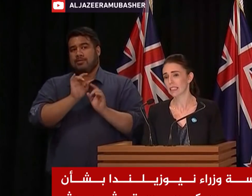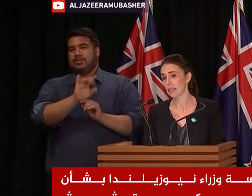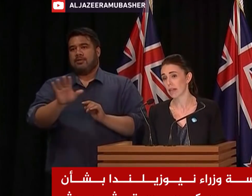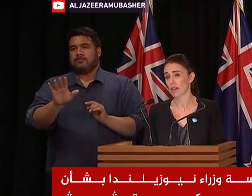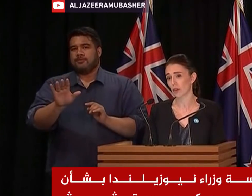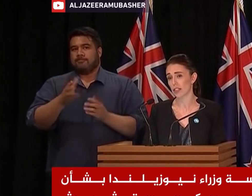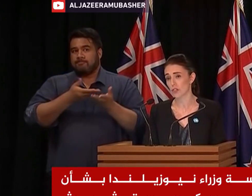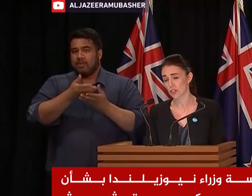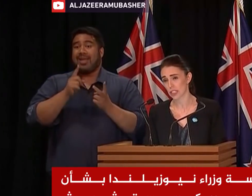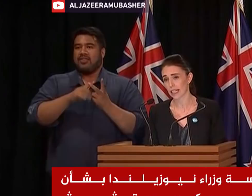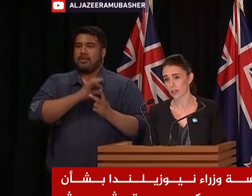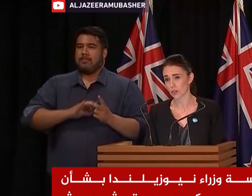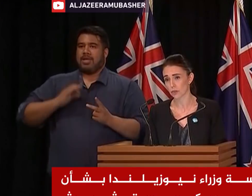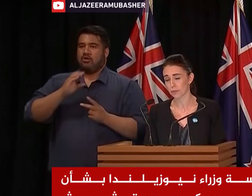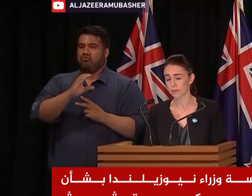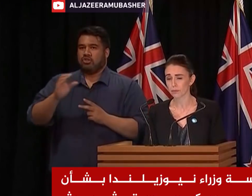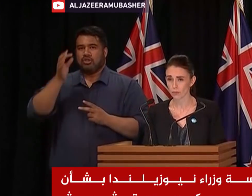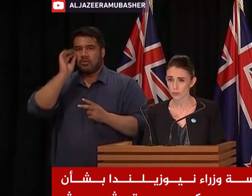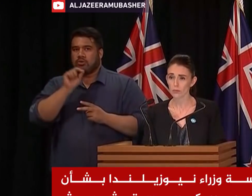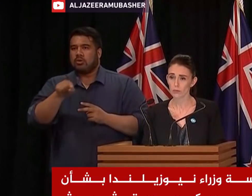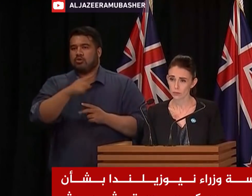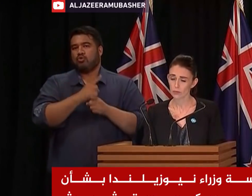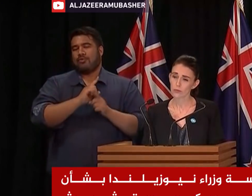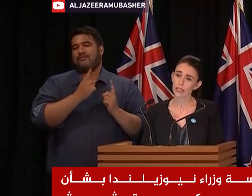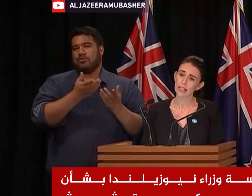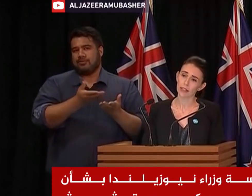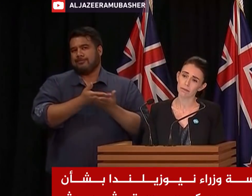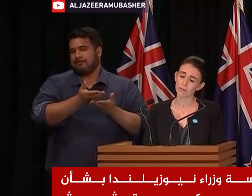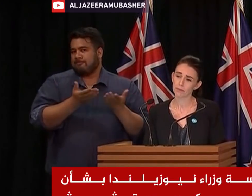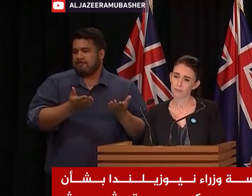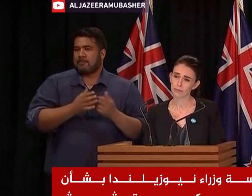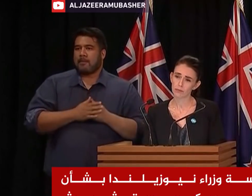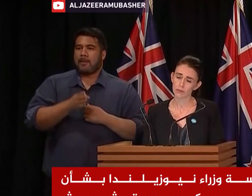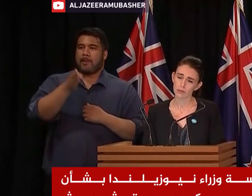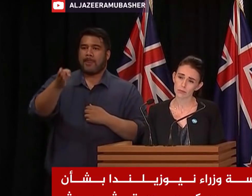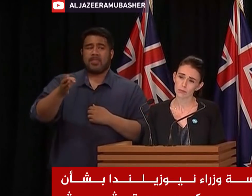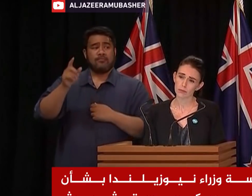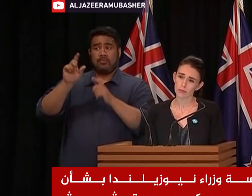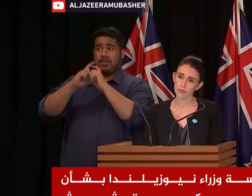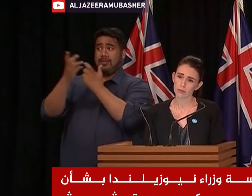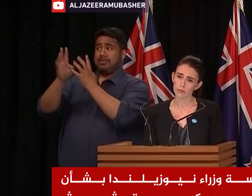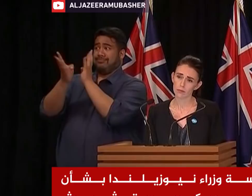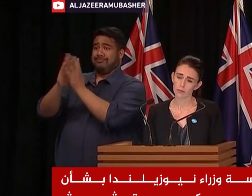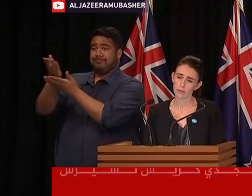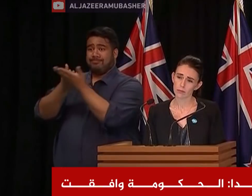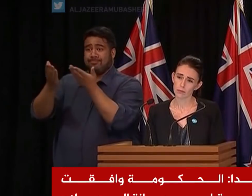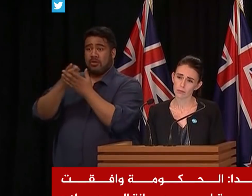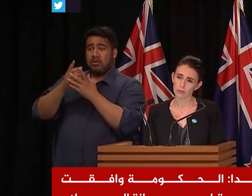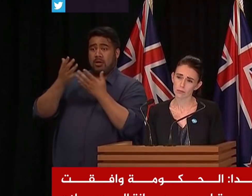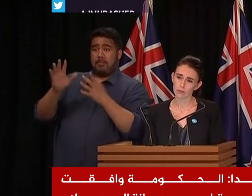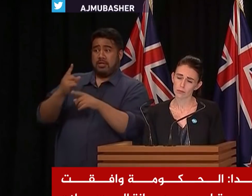تتم قريبا، وسوف أتواصل مع عمدة مدينة كرايستشيرتش لترتيب الأمور.